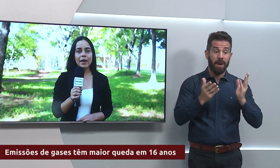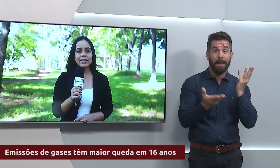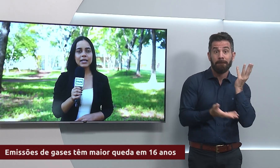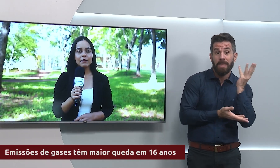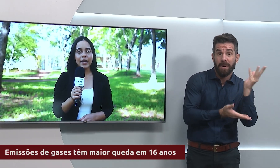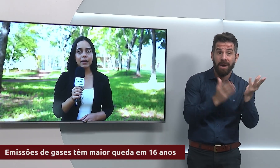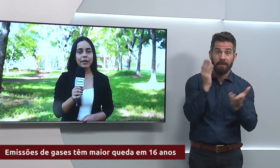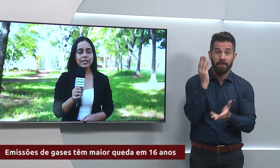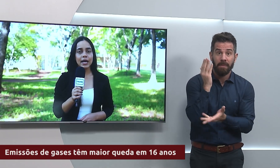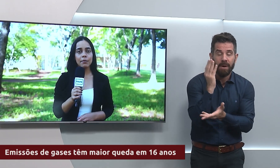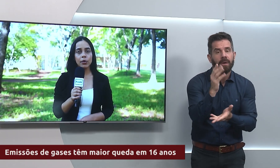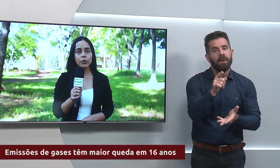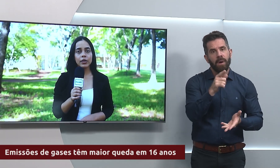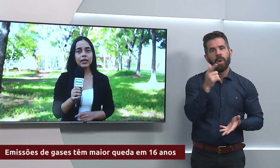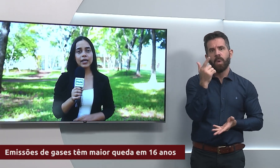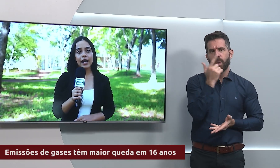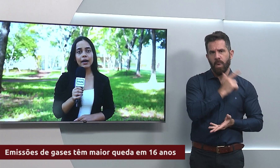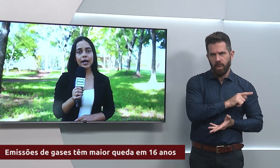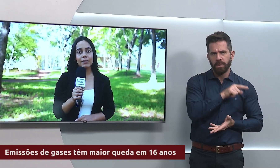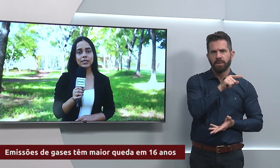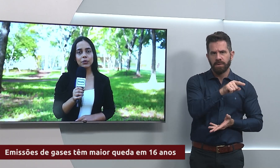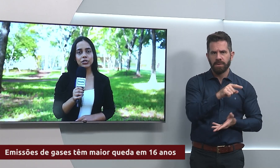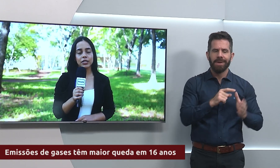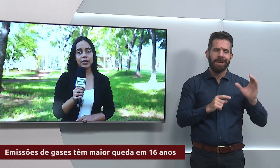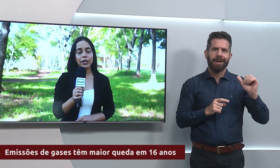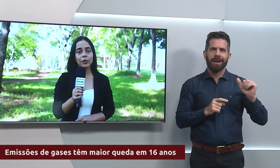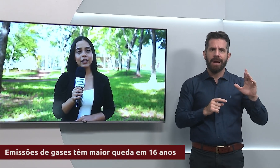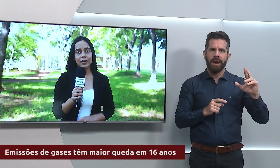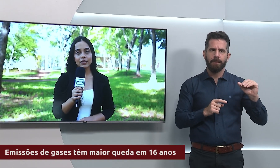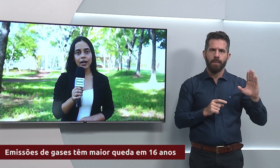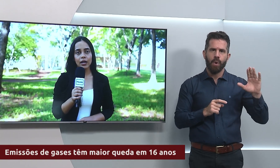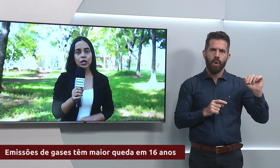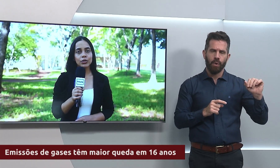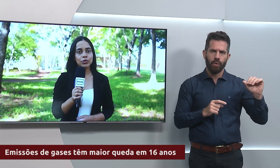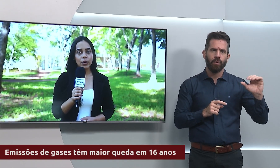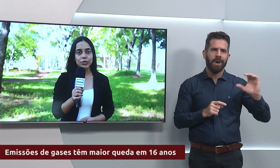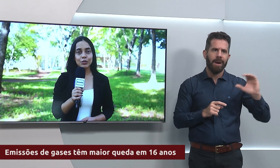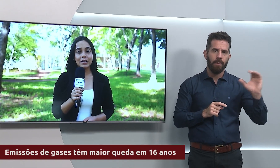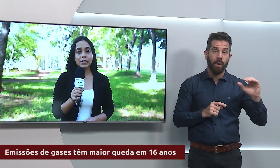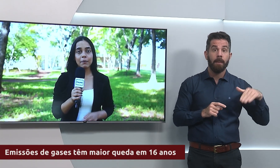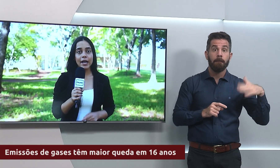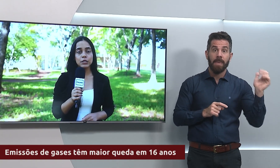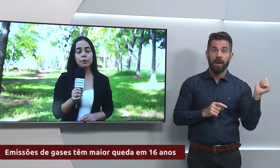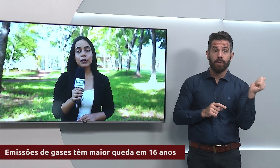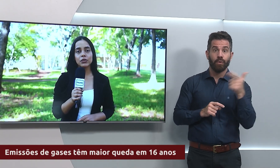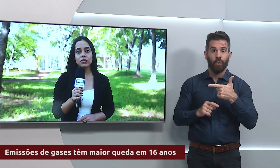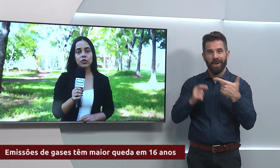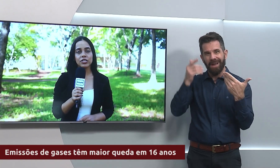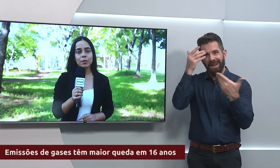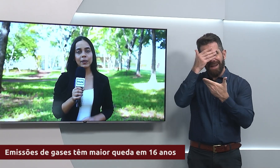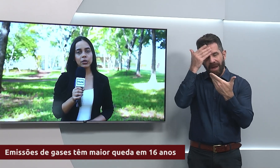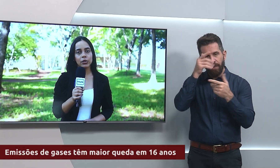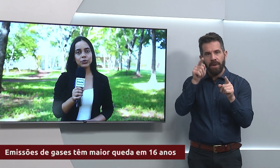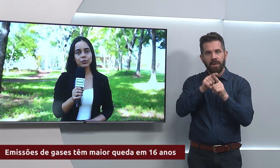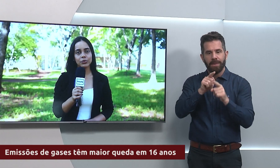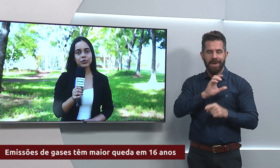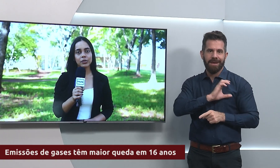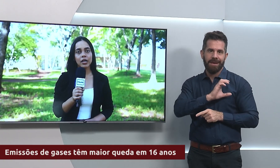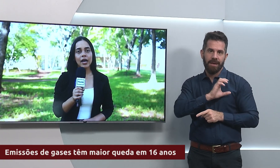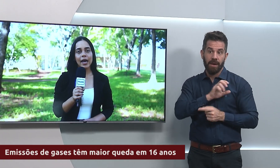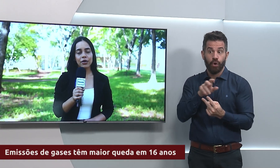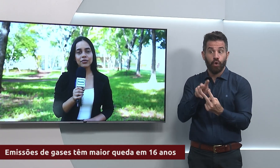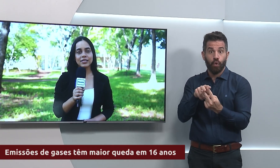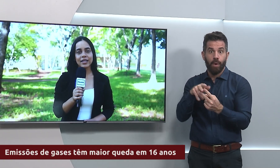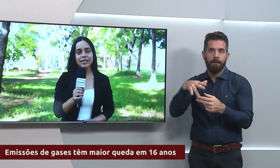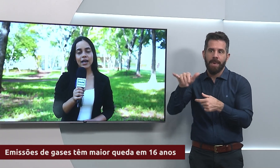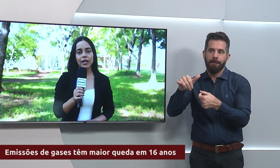o país libera mais carbono que a Arábia Saudita e o Canadá, 2 dos principais produtores de petróleo do mundo.